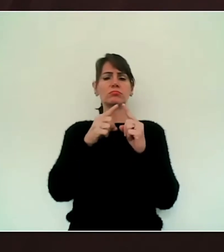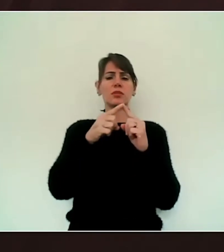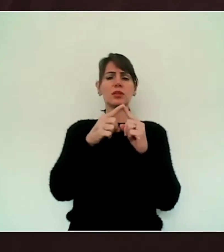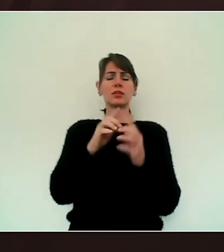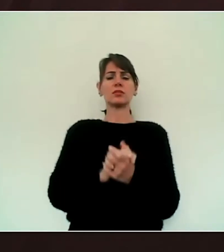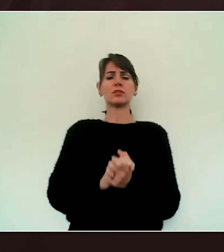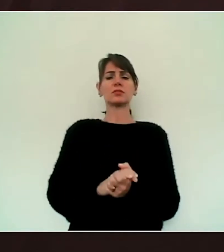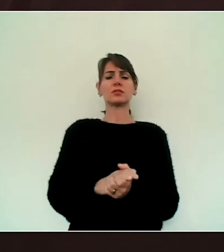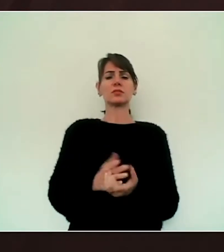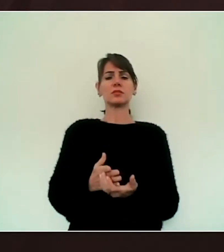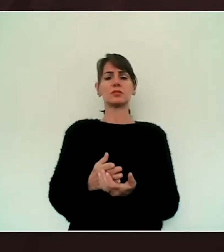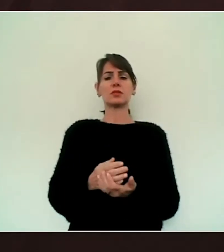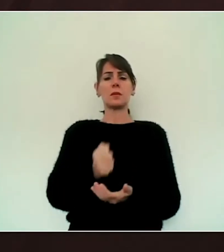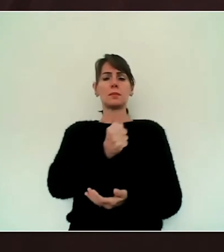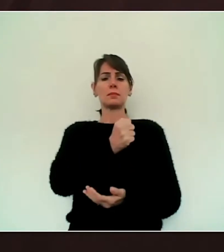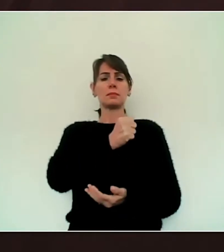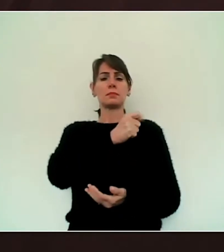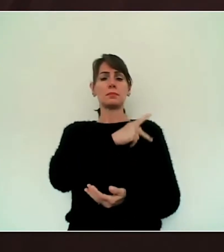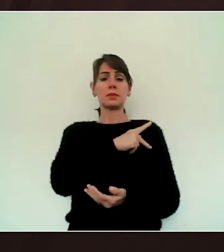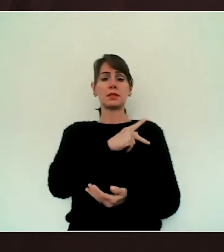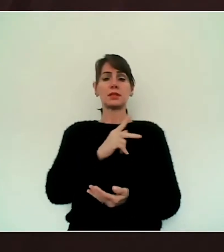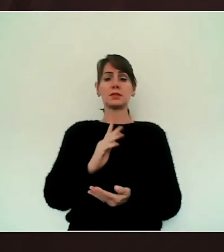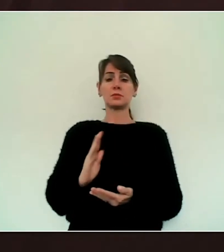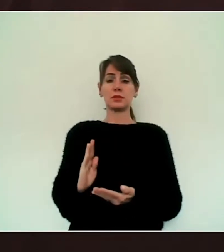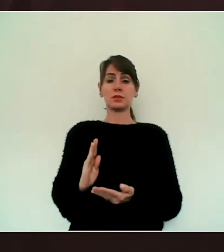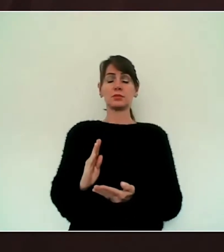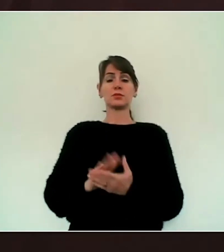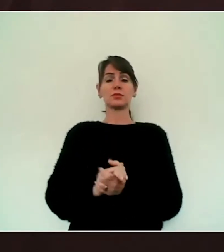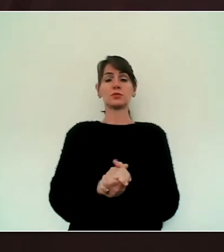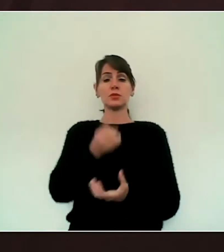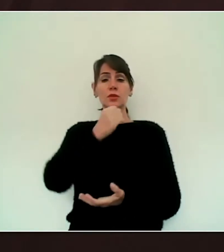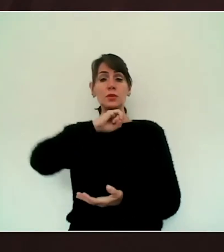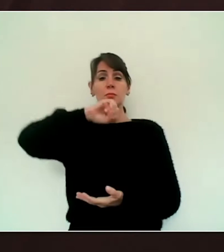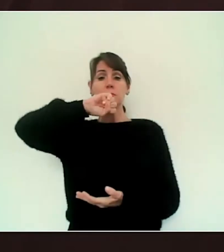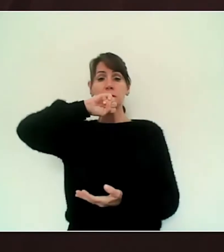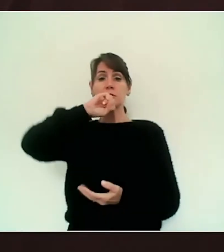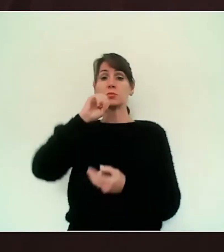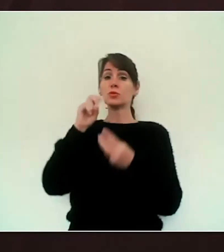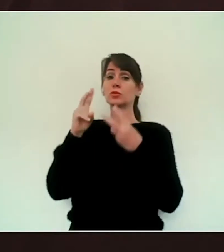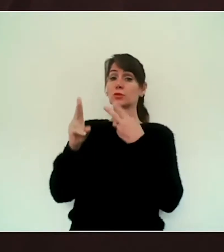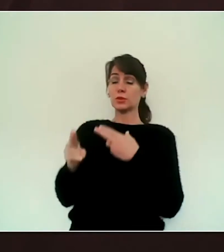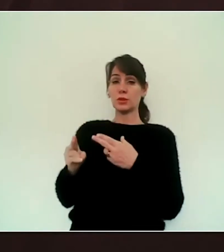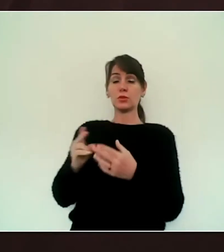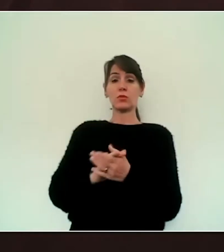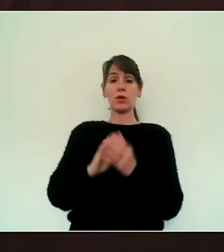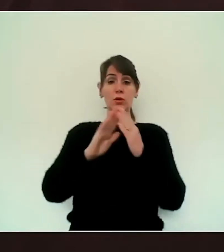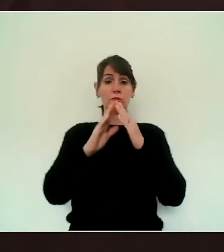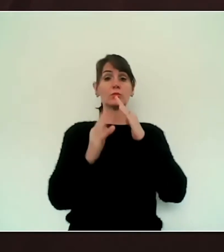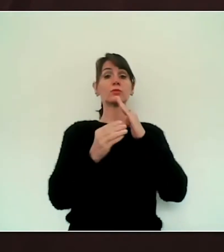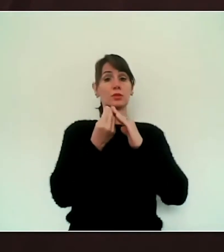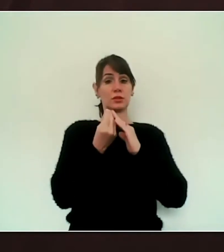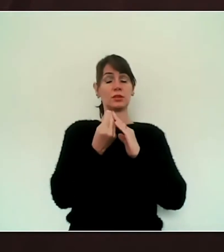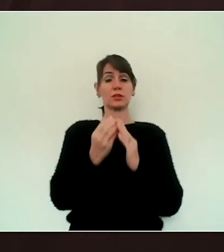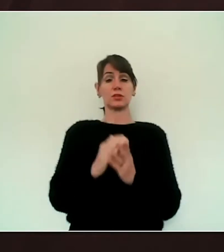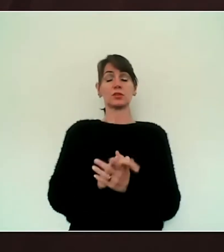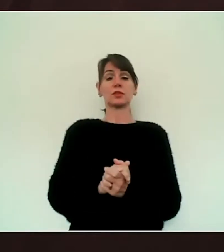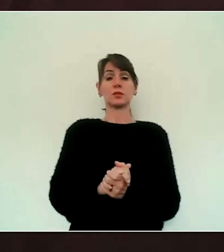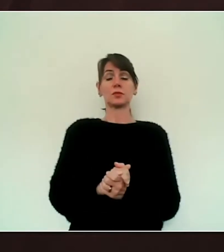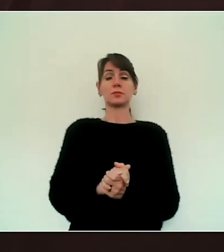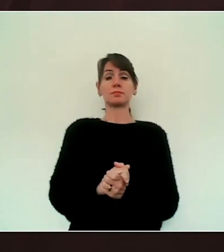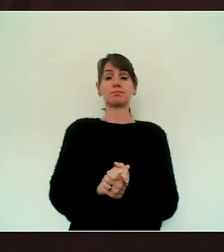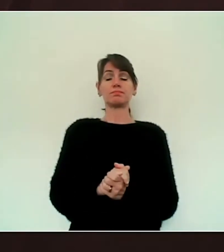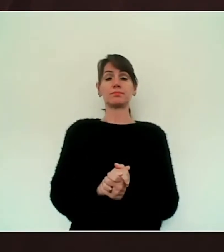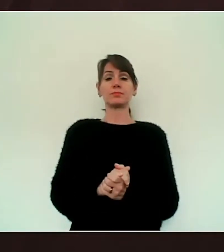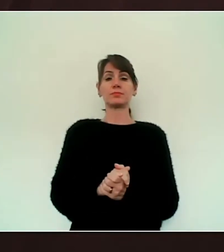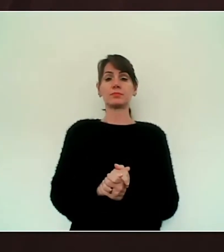presbíteros na igreja são a mesma coisa. Presbíteros são os anciãos com mais crescimento de vida espiritual,